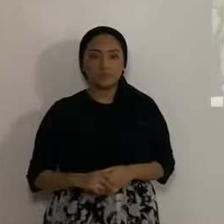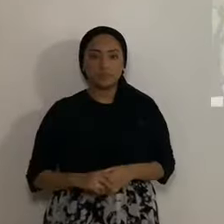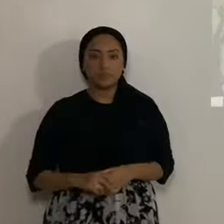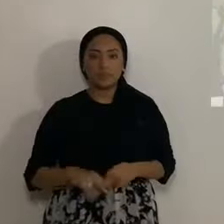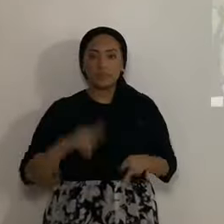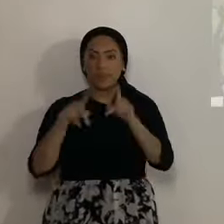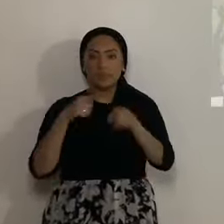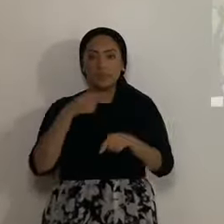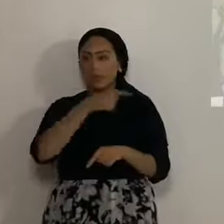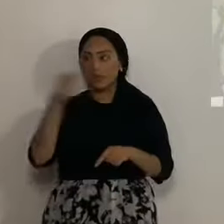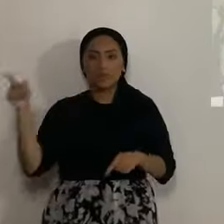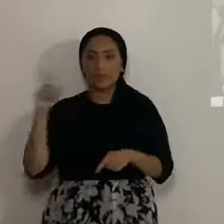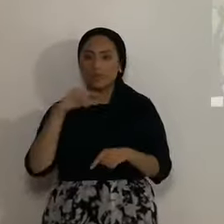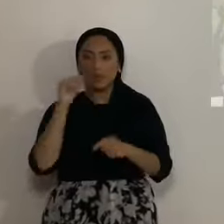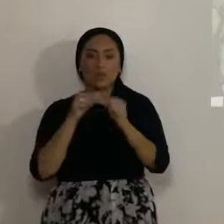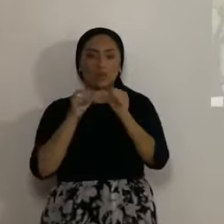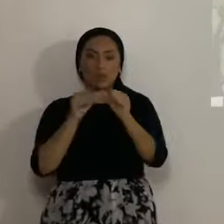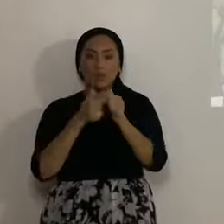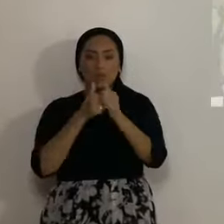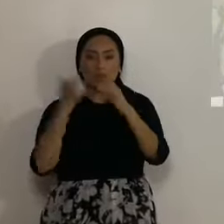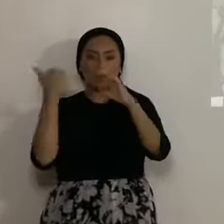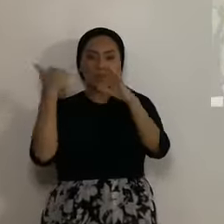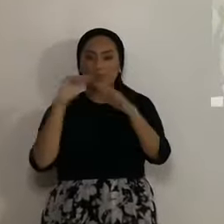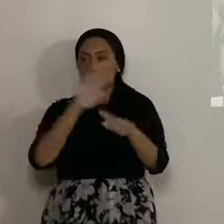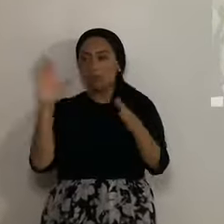la gente no salva va a seguir enviando sus mensajeros,